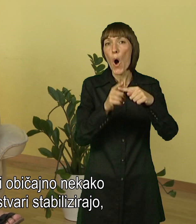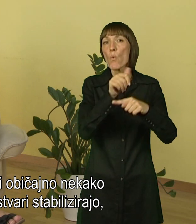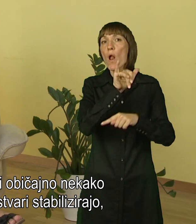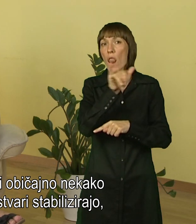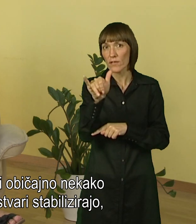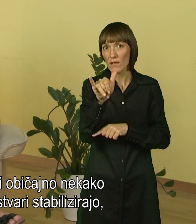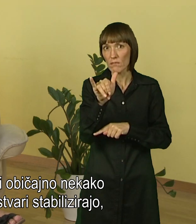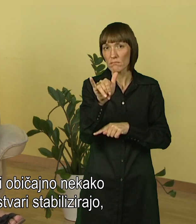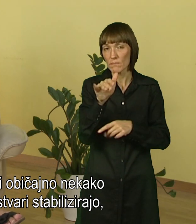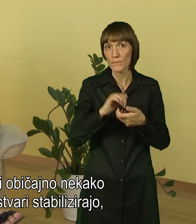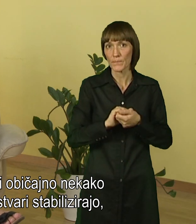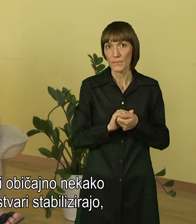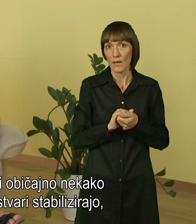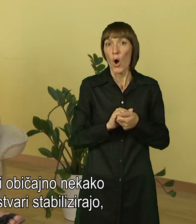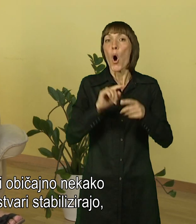ne,